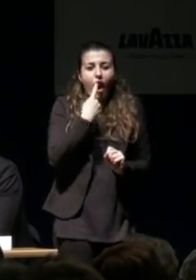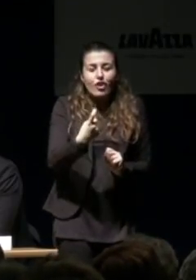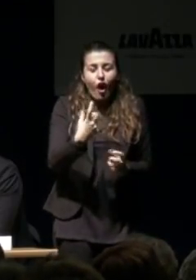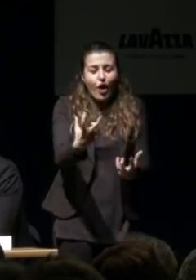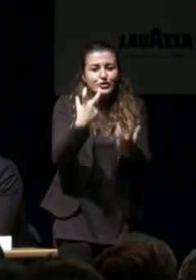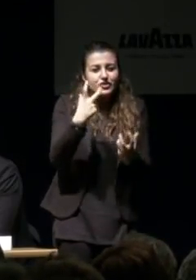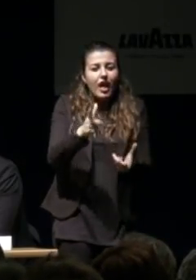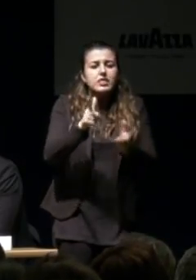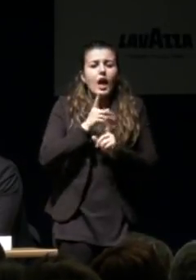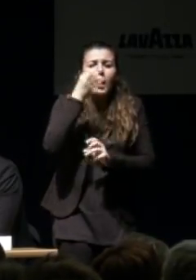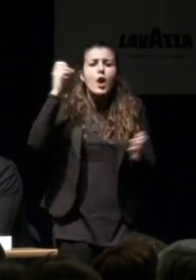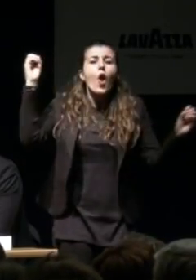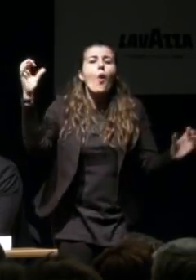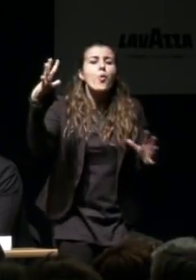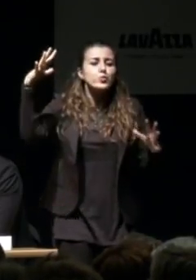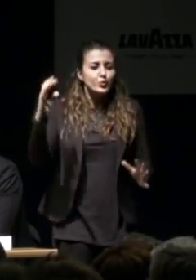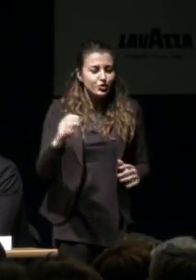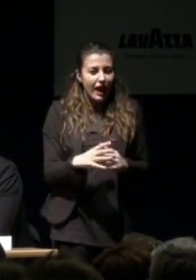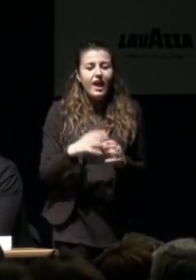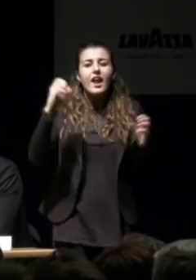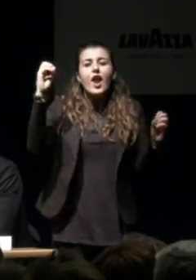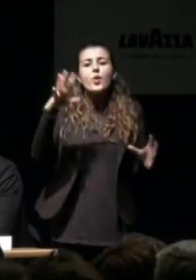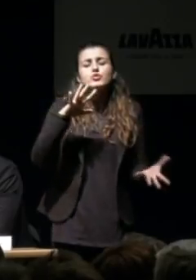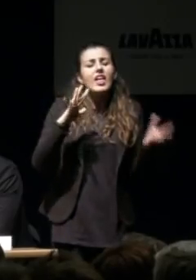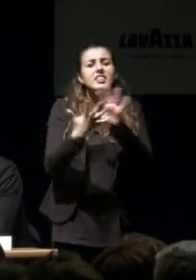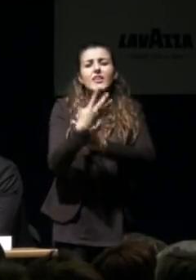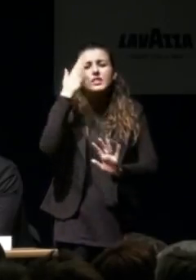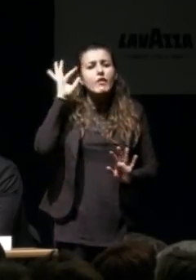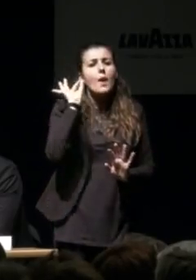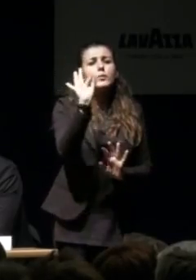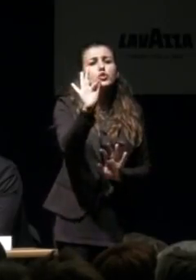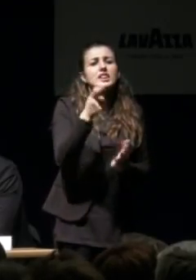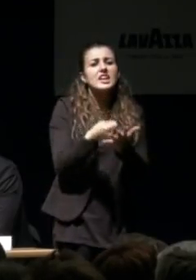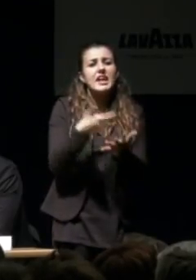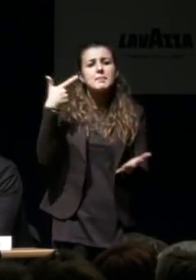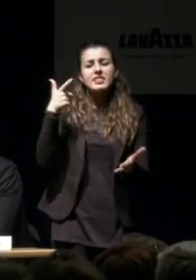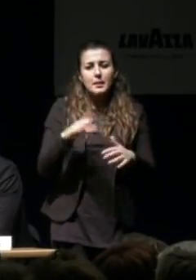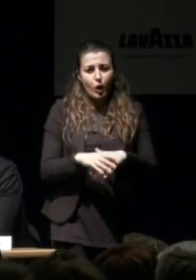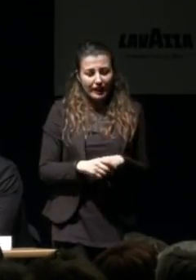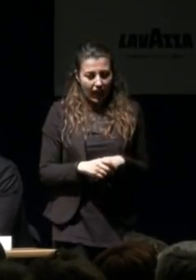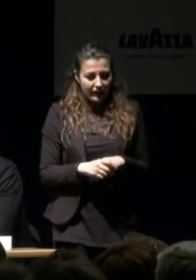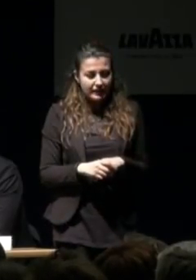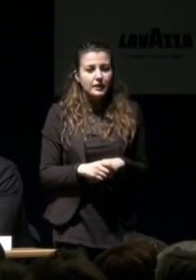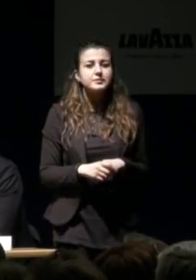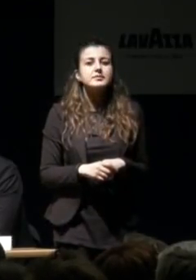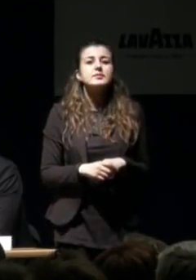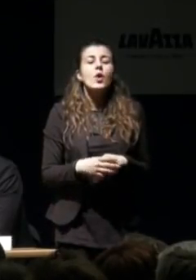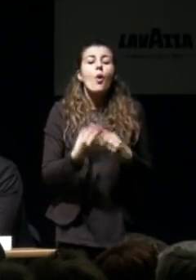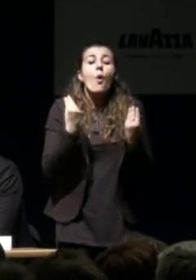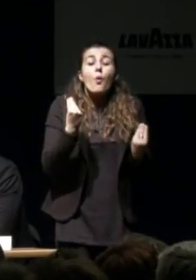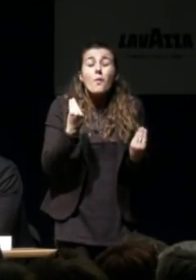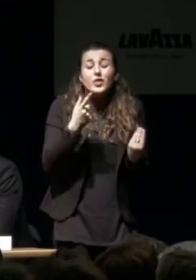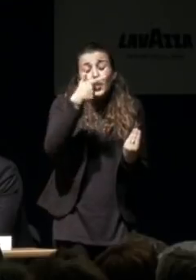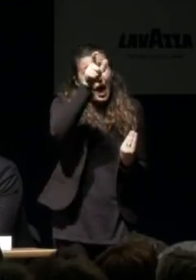dava una luce da una luce è diventata un riferimento riferimento importante quando muore